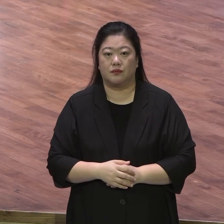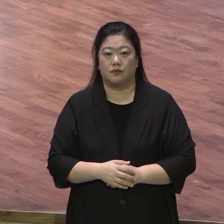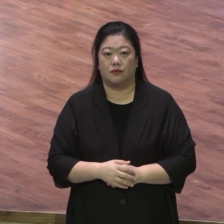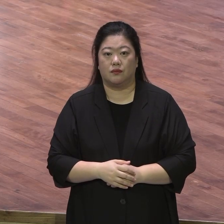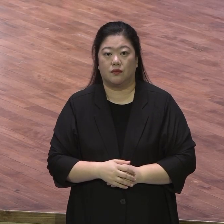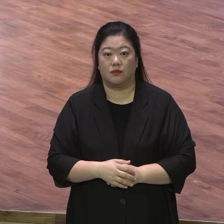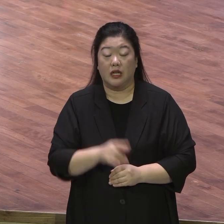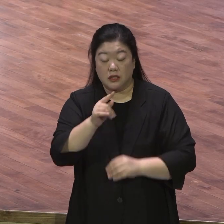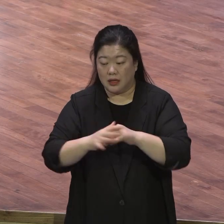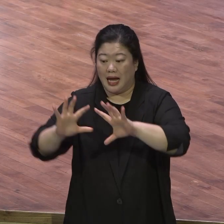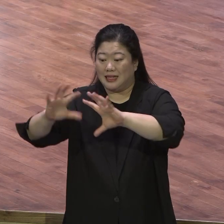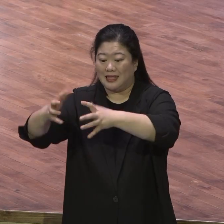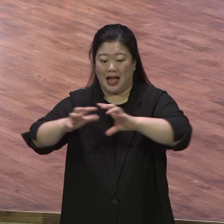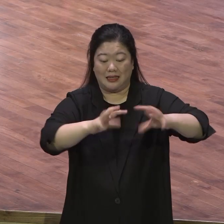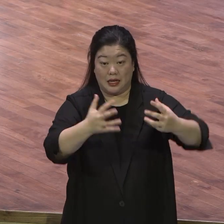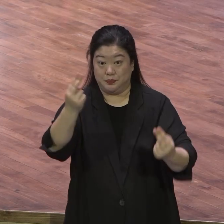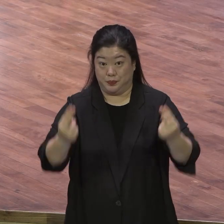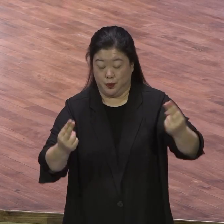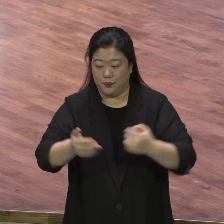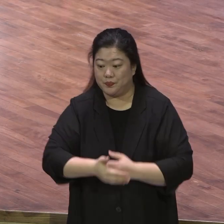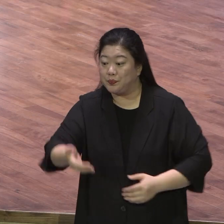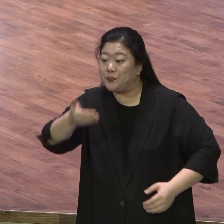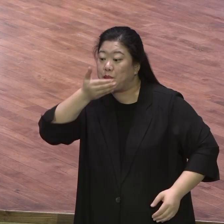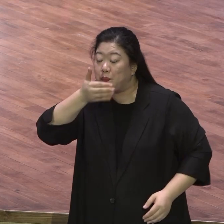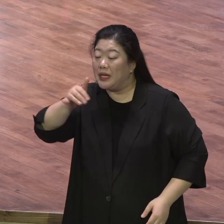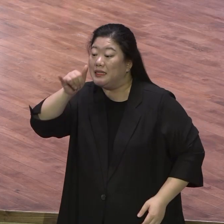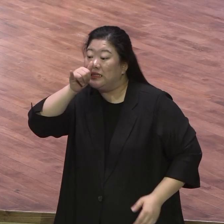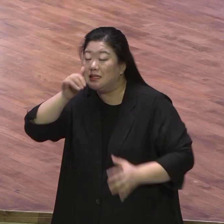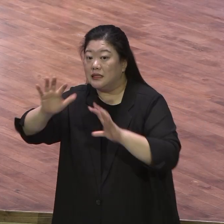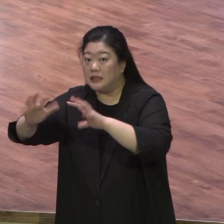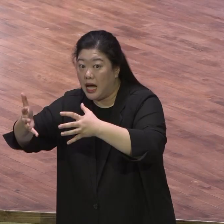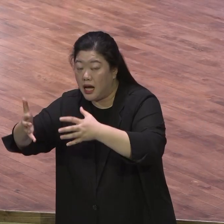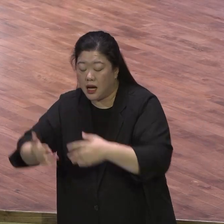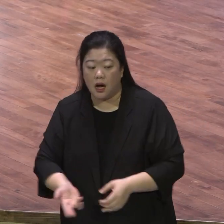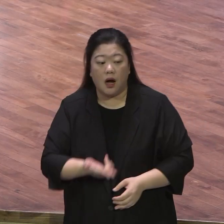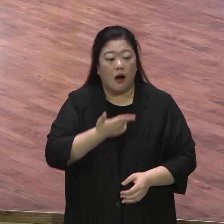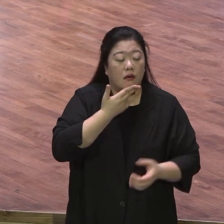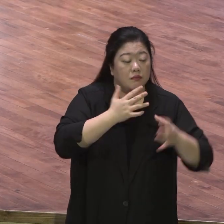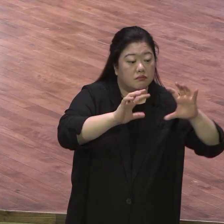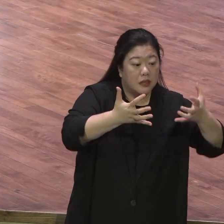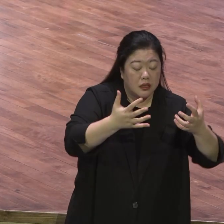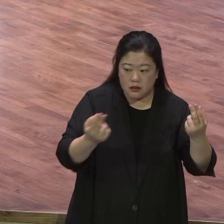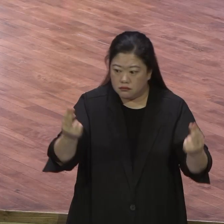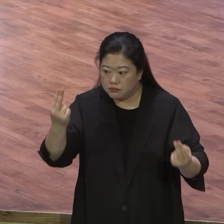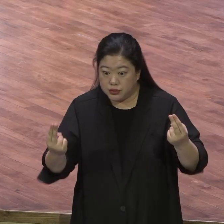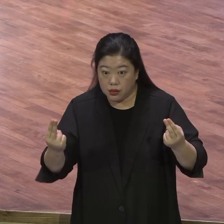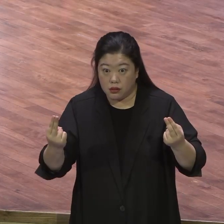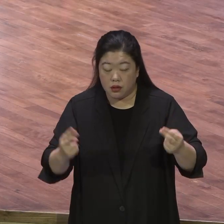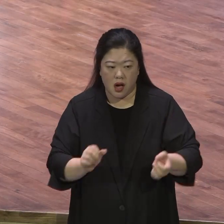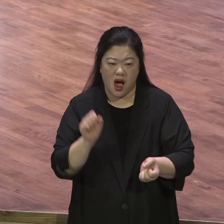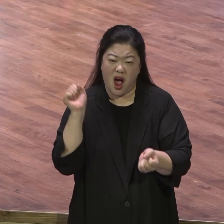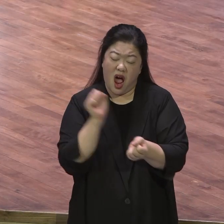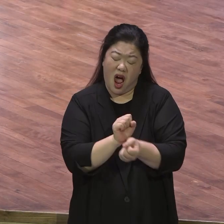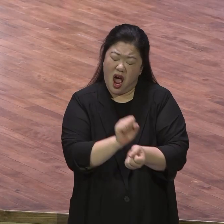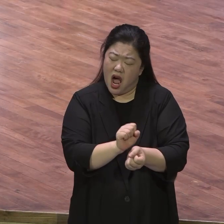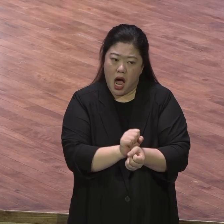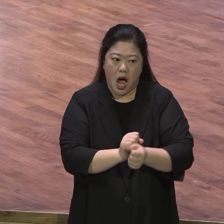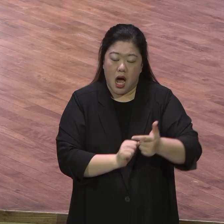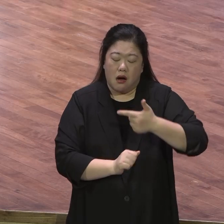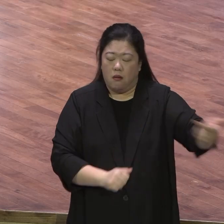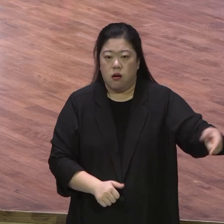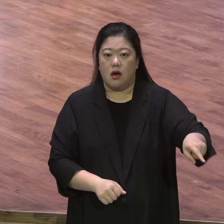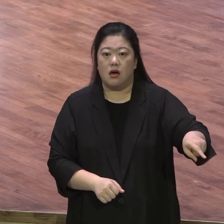그렇지 않는 나라와 비교를 해보면 그 피해가 천지차입니다 초기에 마스크에